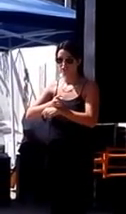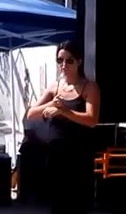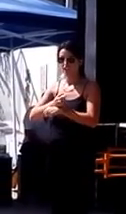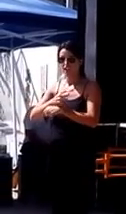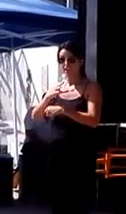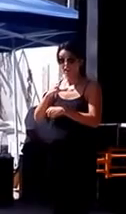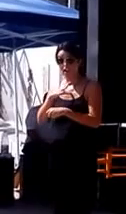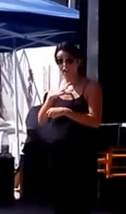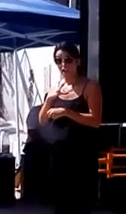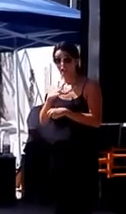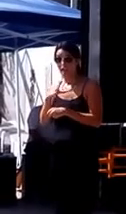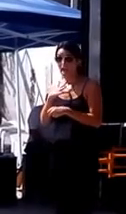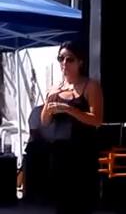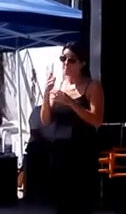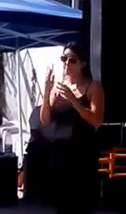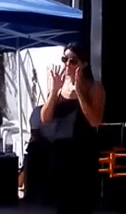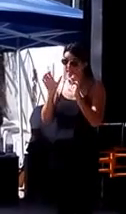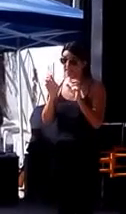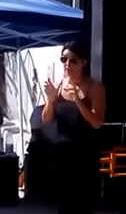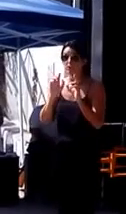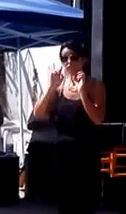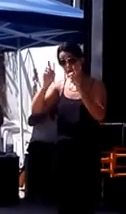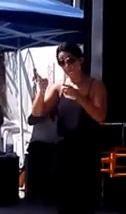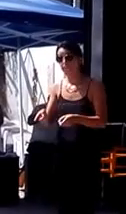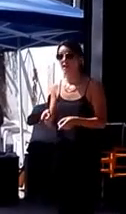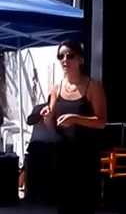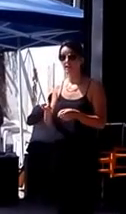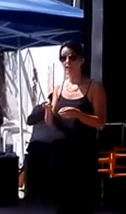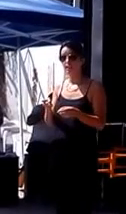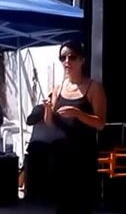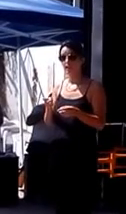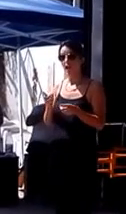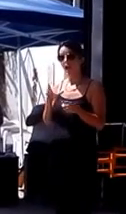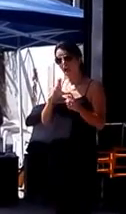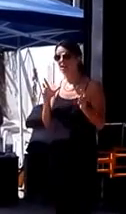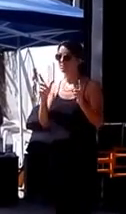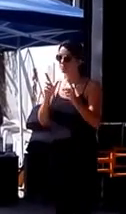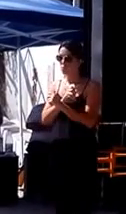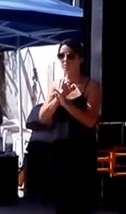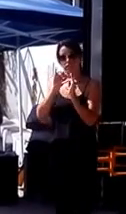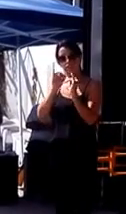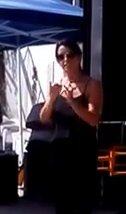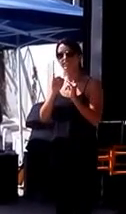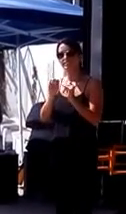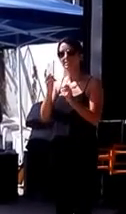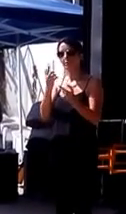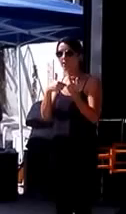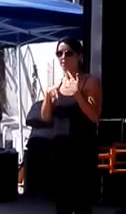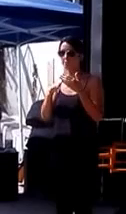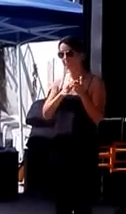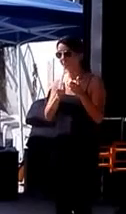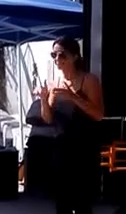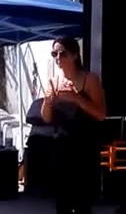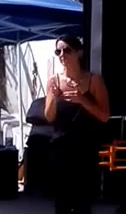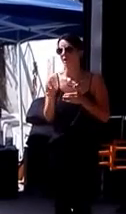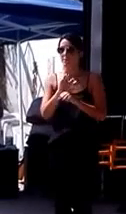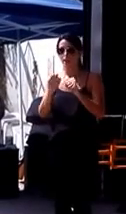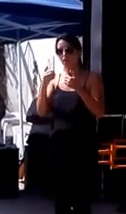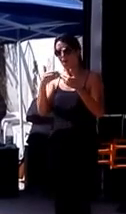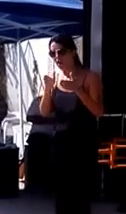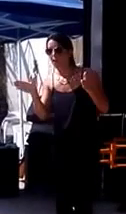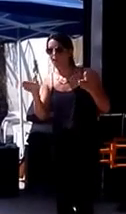que tienen sus riesgos, que tienen también sus dificultades y que hay que irlas sorteando y para llevarlos adelante.